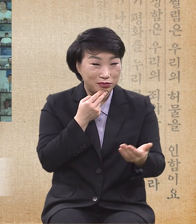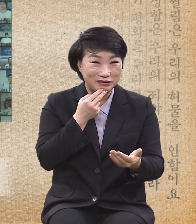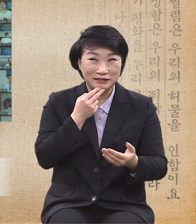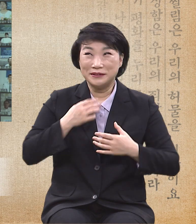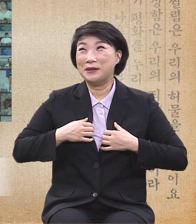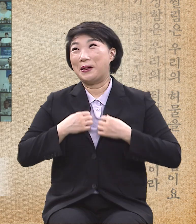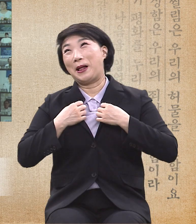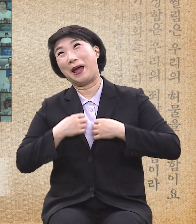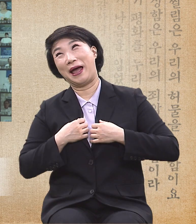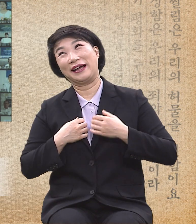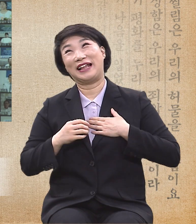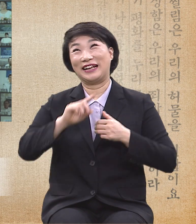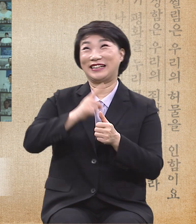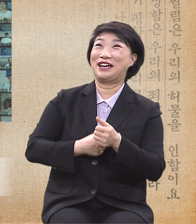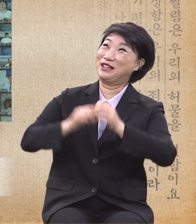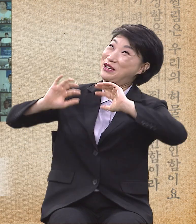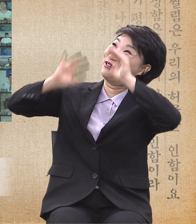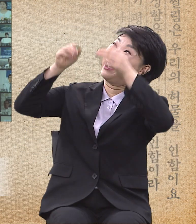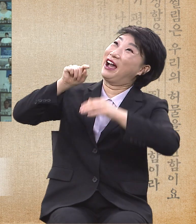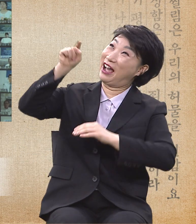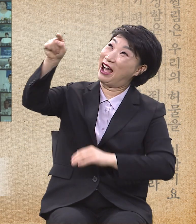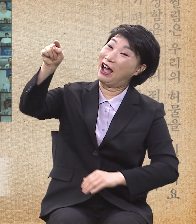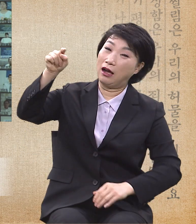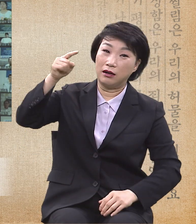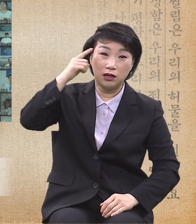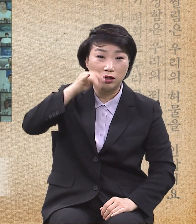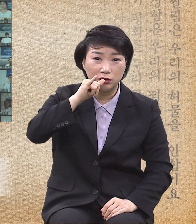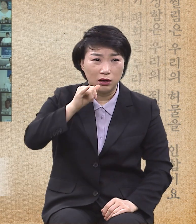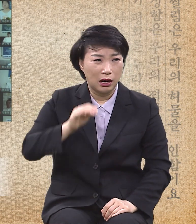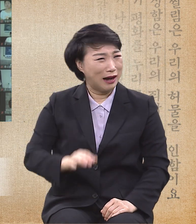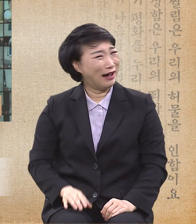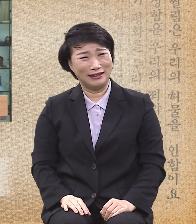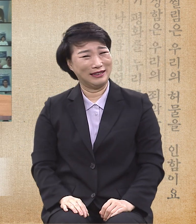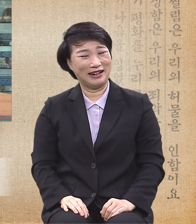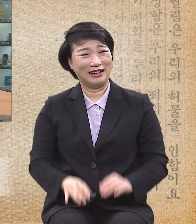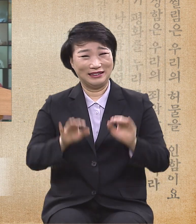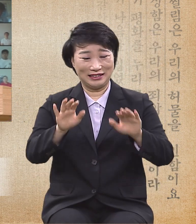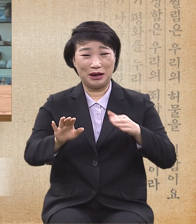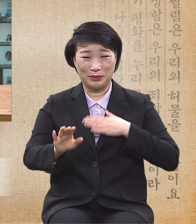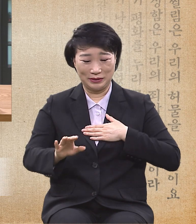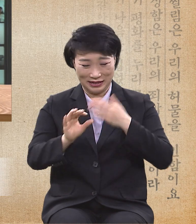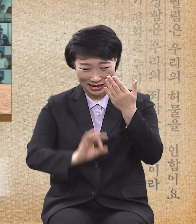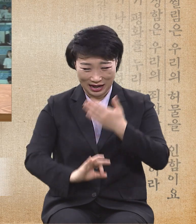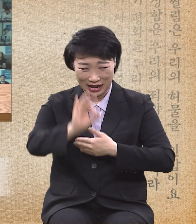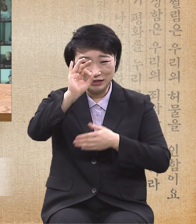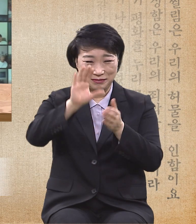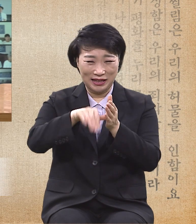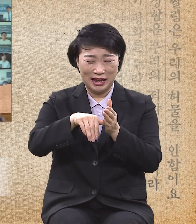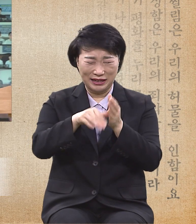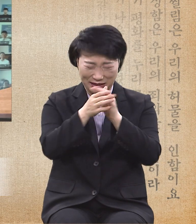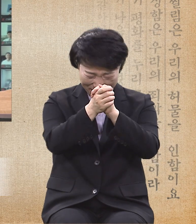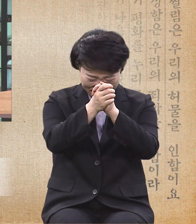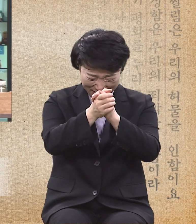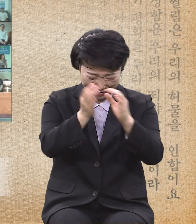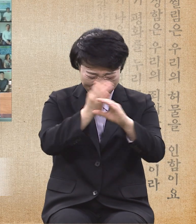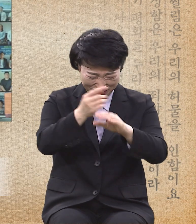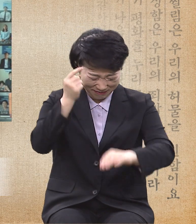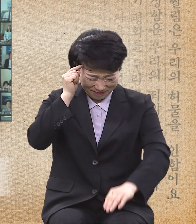나야 천국 가지 않아? 근데 오늘 아침에도 가만히 생각했어요. 기도하면서